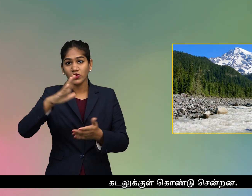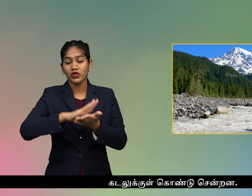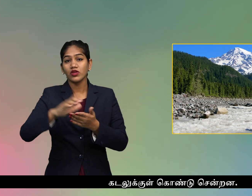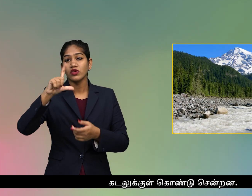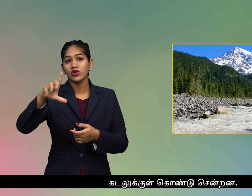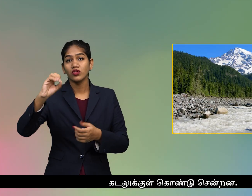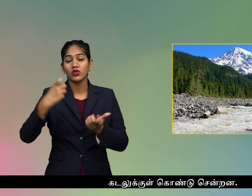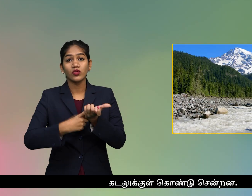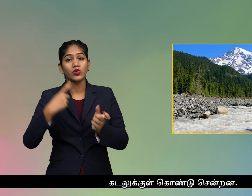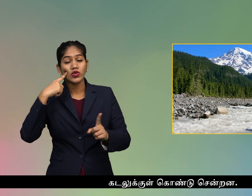சென்றன.